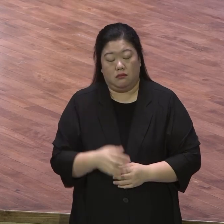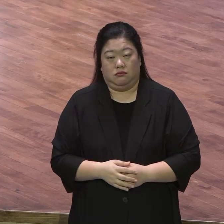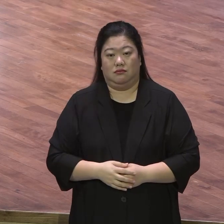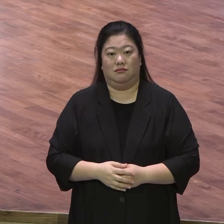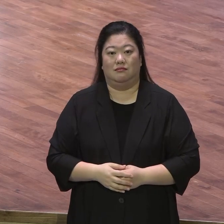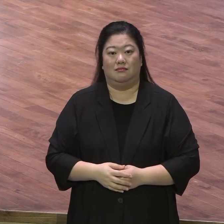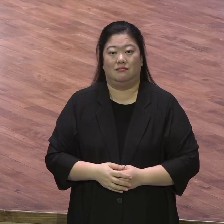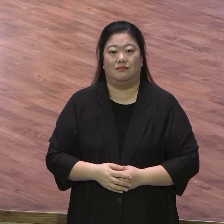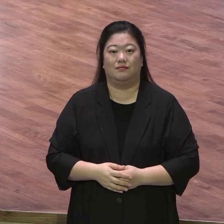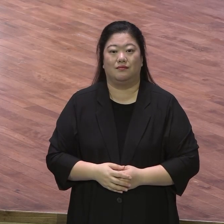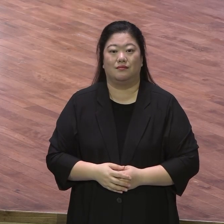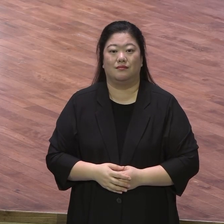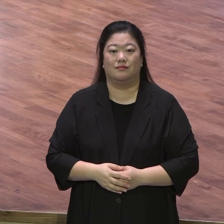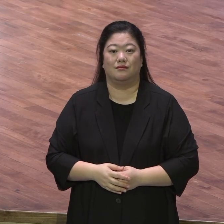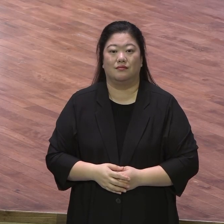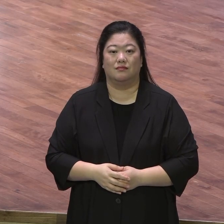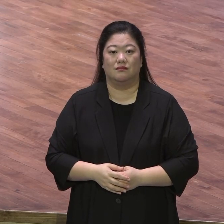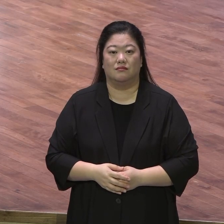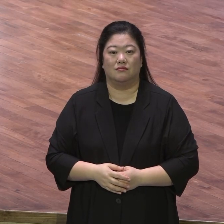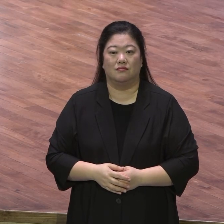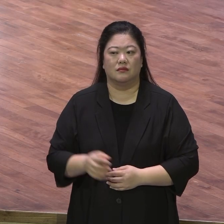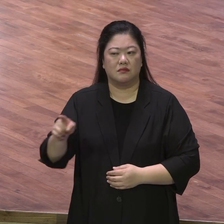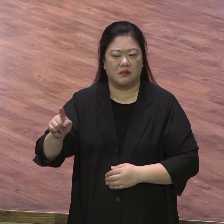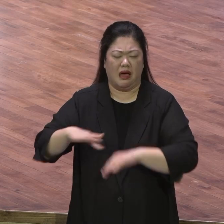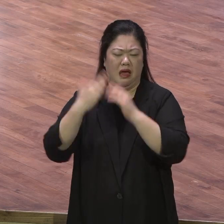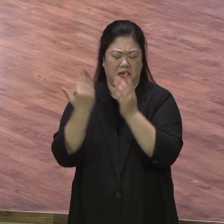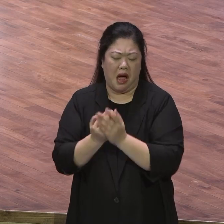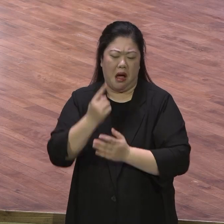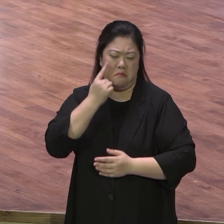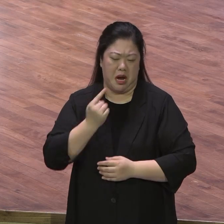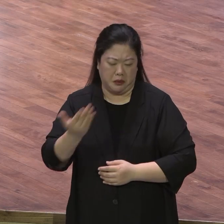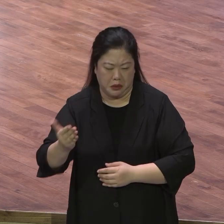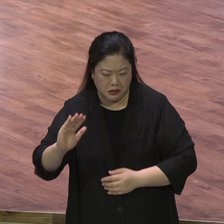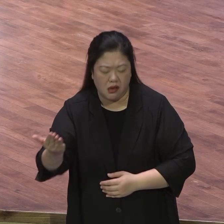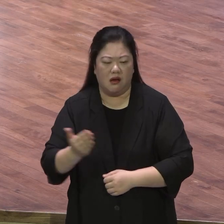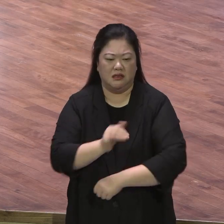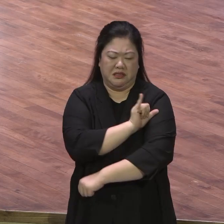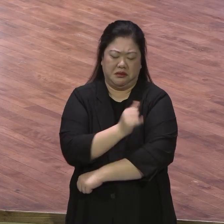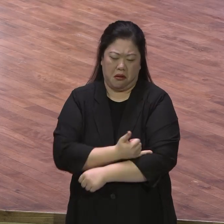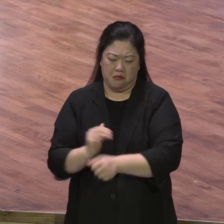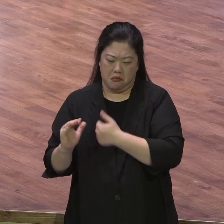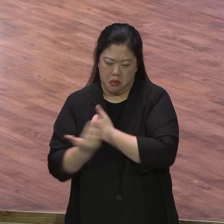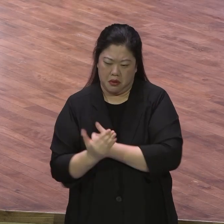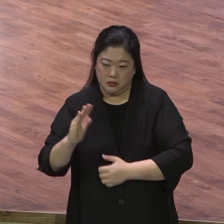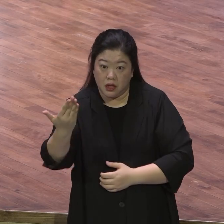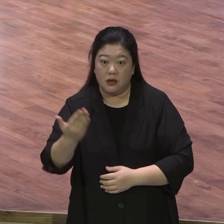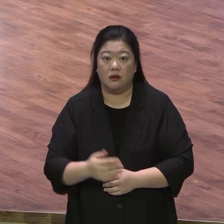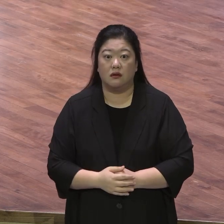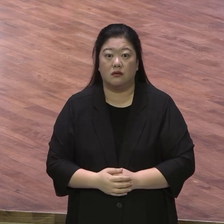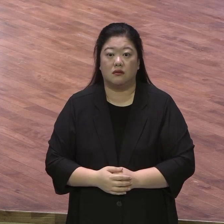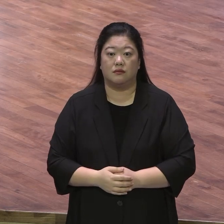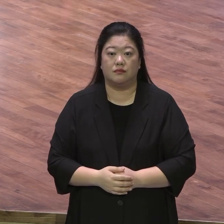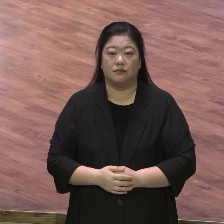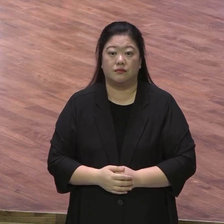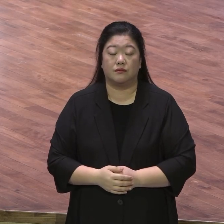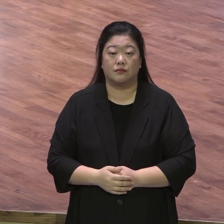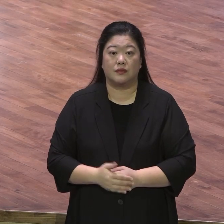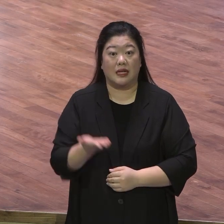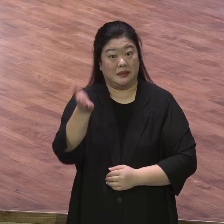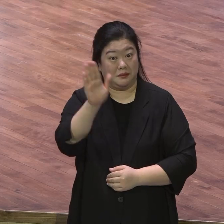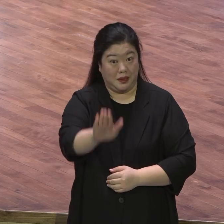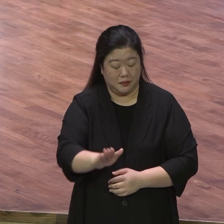이거를 허용하자는 겁니다 성경은 뭐라 합니까 이런 동성애 단호하게 금하고